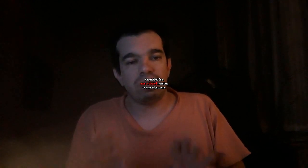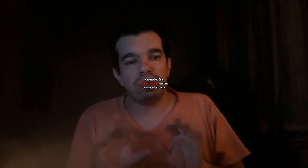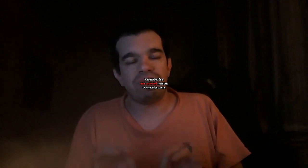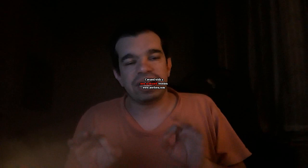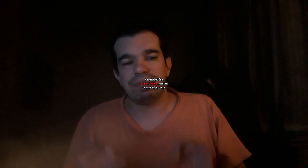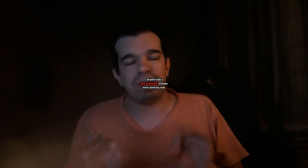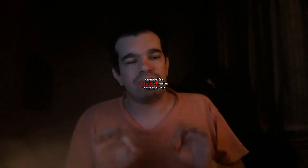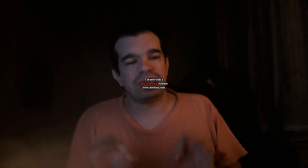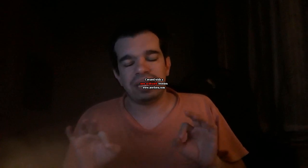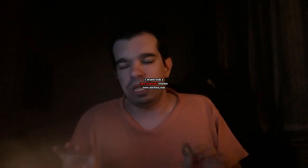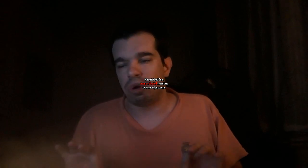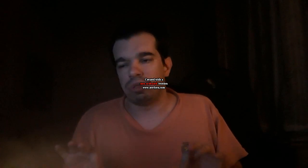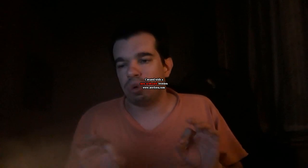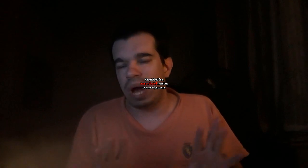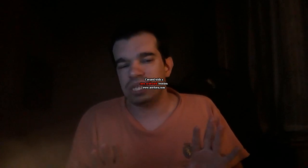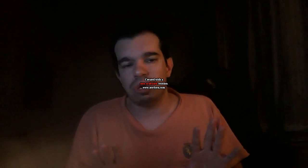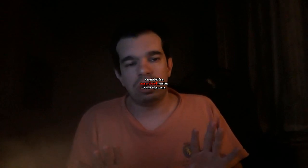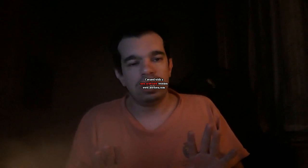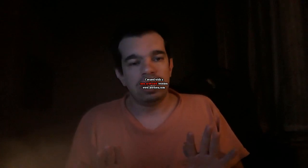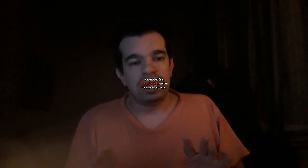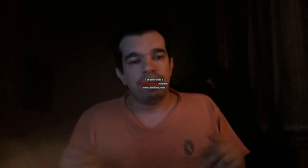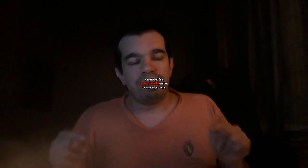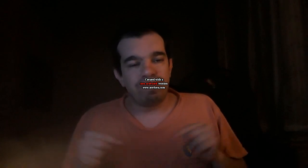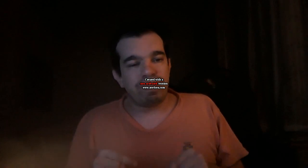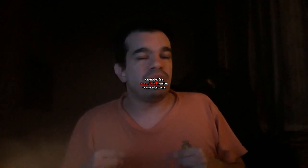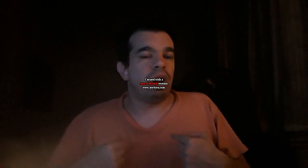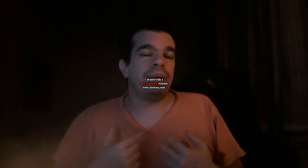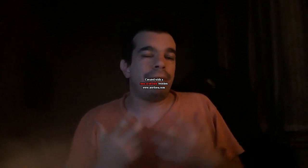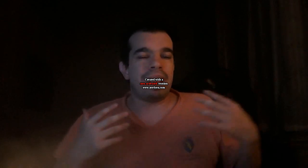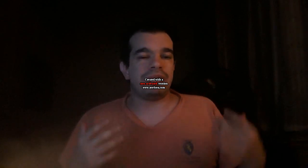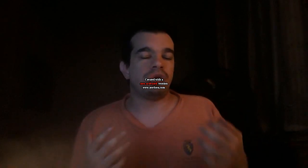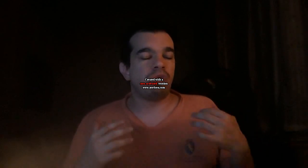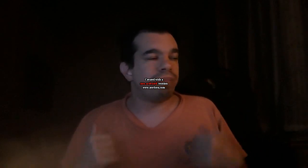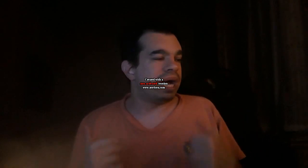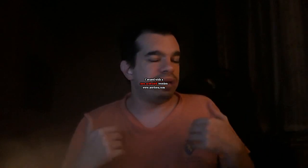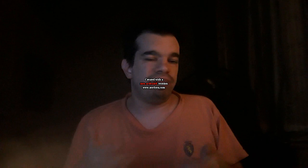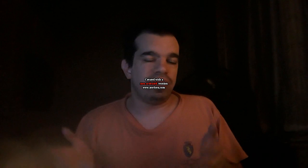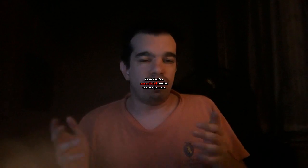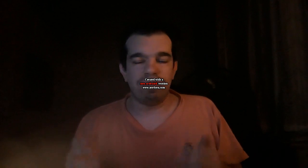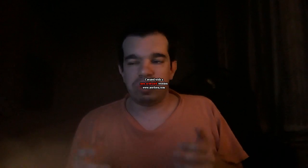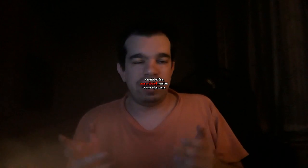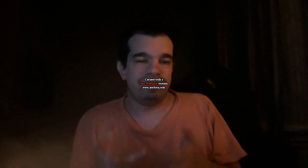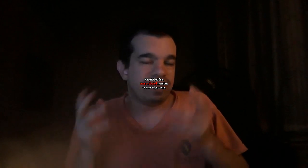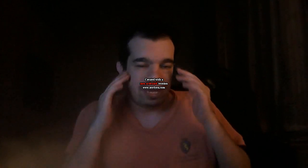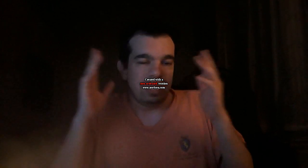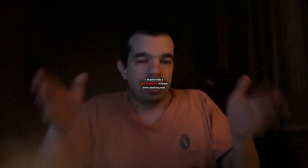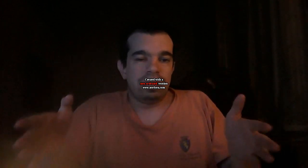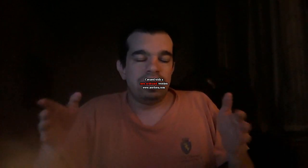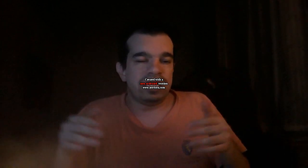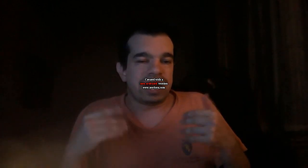dobbiamo trovare sempre qualcosa di rotto, guasto. Per noi, vabbè, sono normali, cioè, le scale